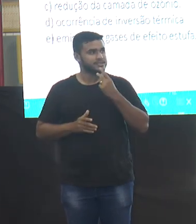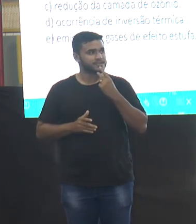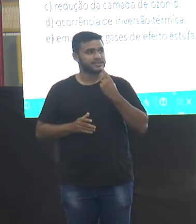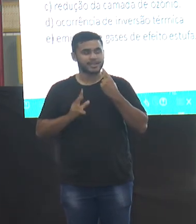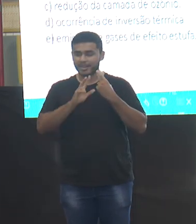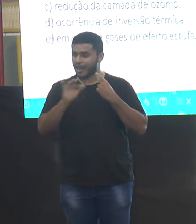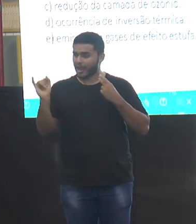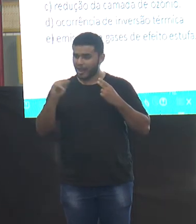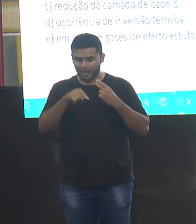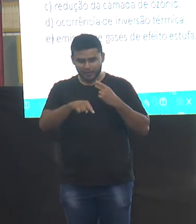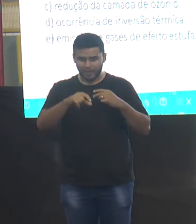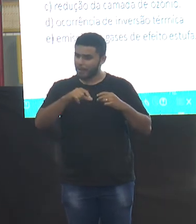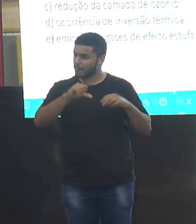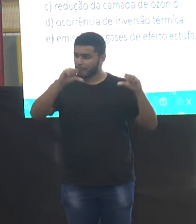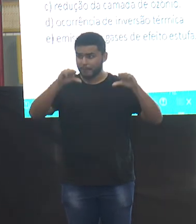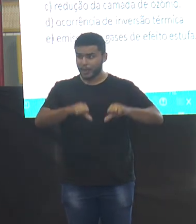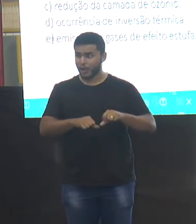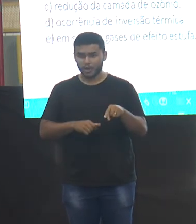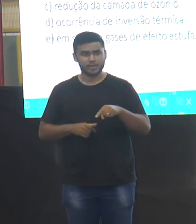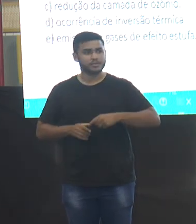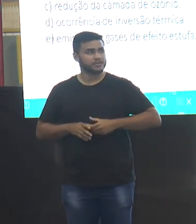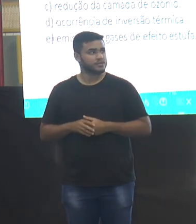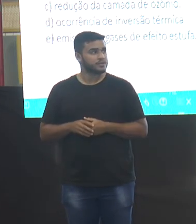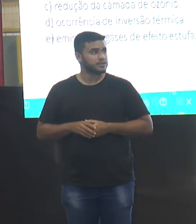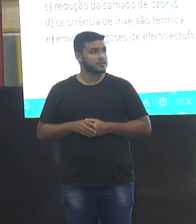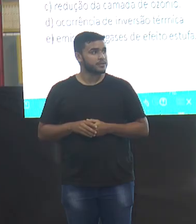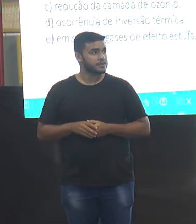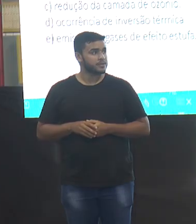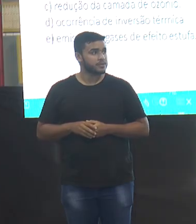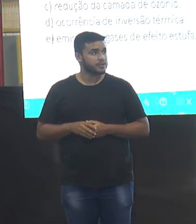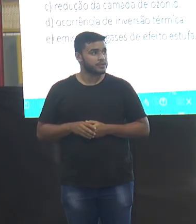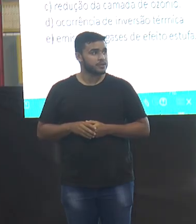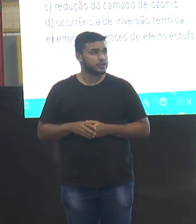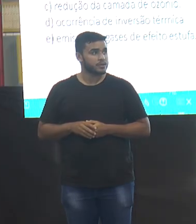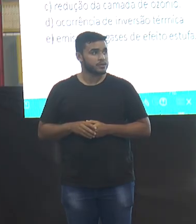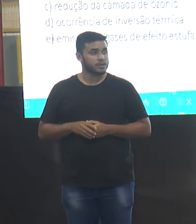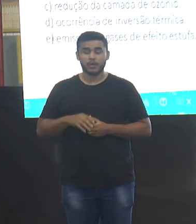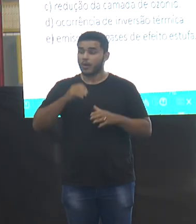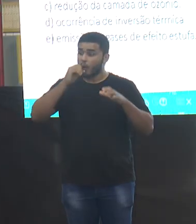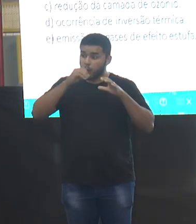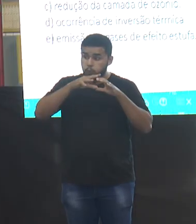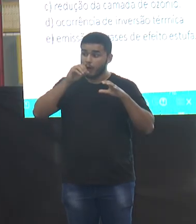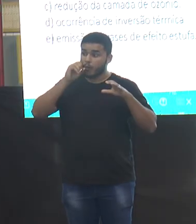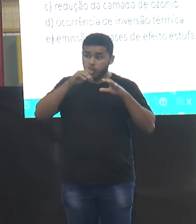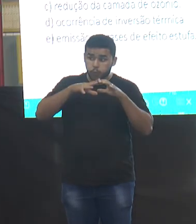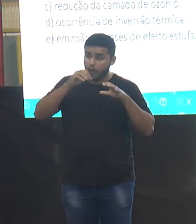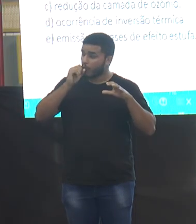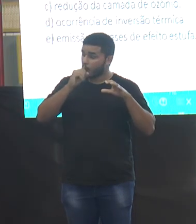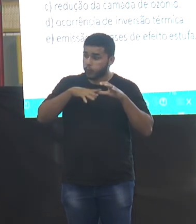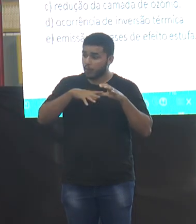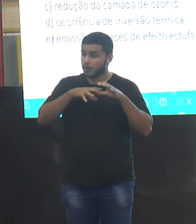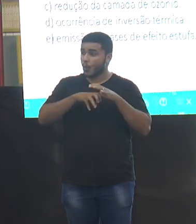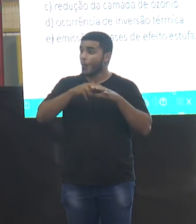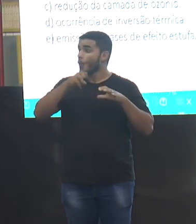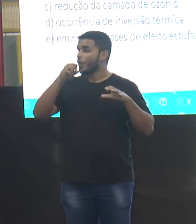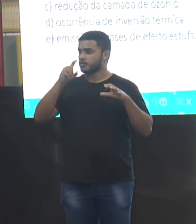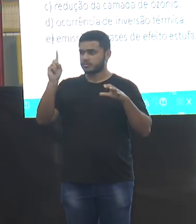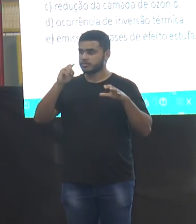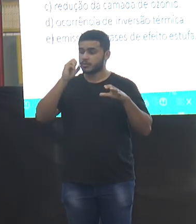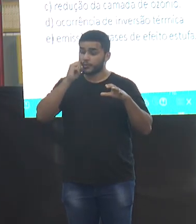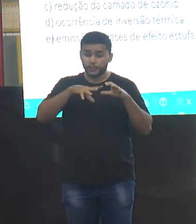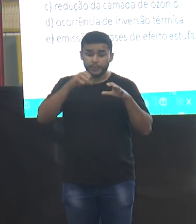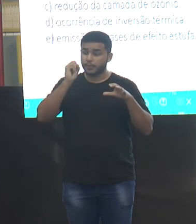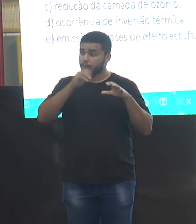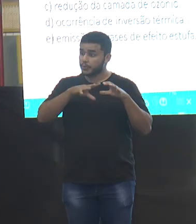termina o produto lá. Respiração boca a boca é ficar simplesmente soprando. Então, quando você está só soprando, você